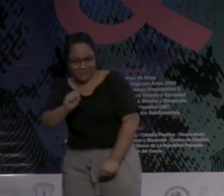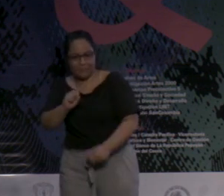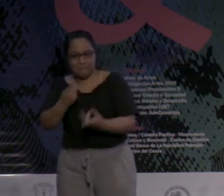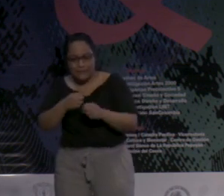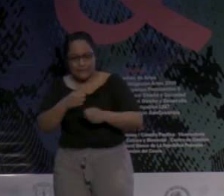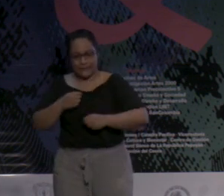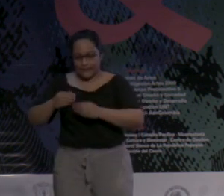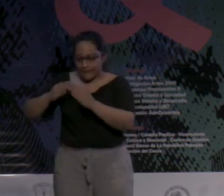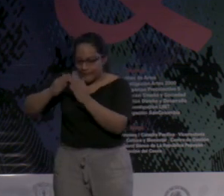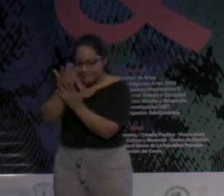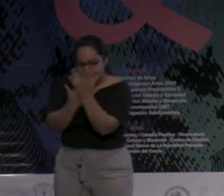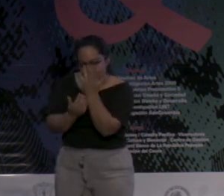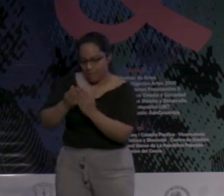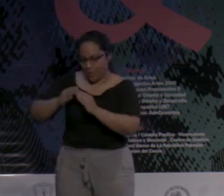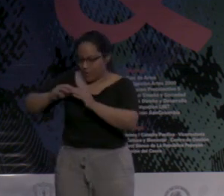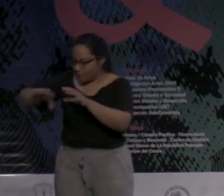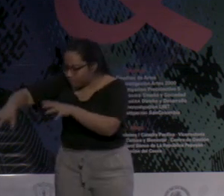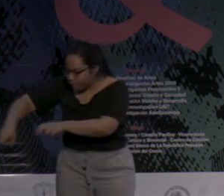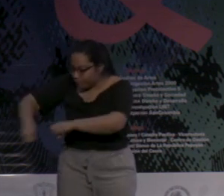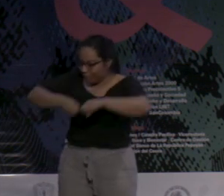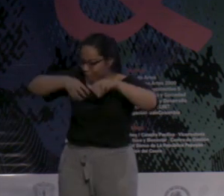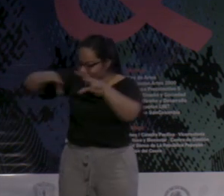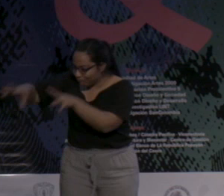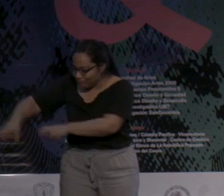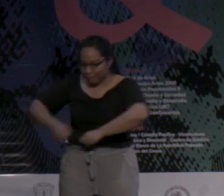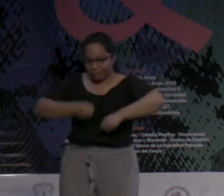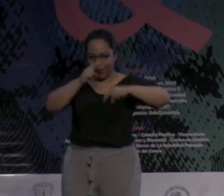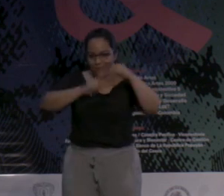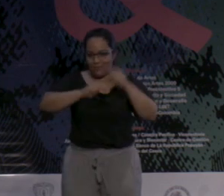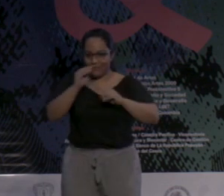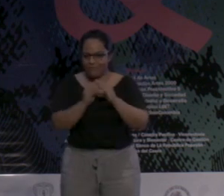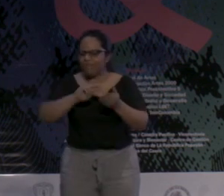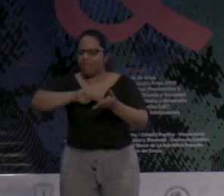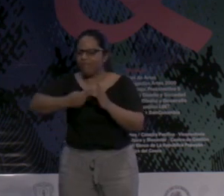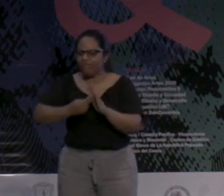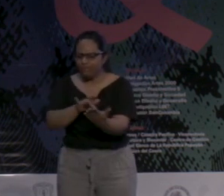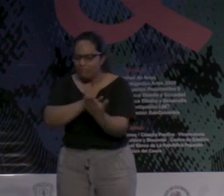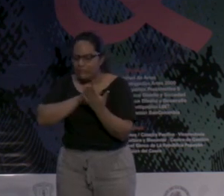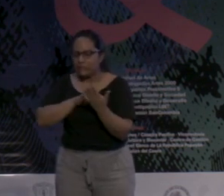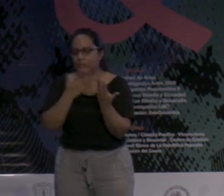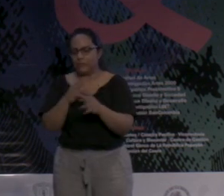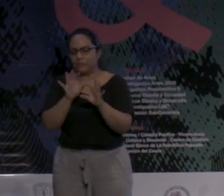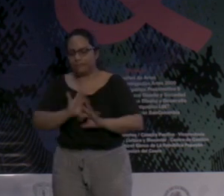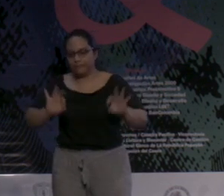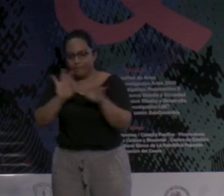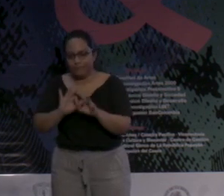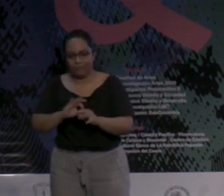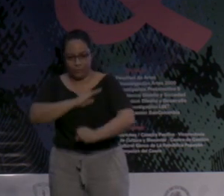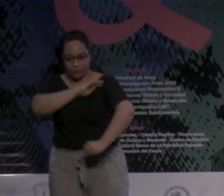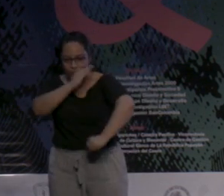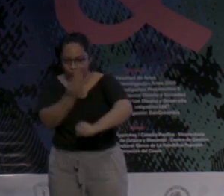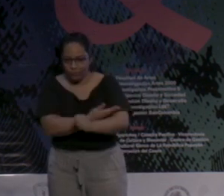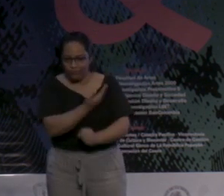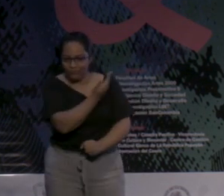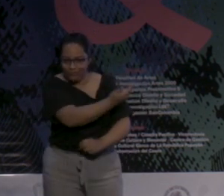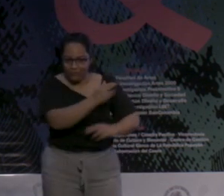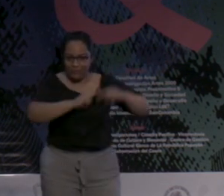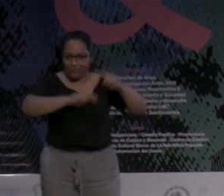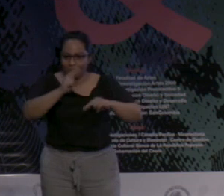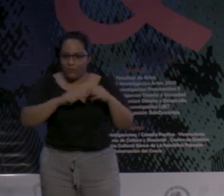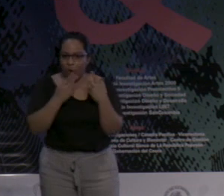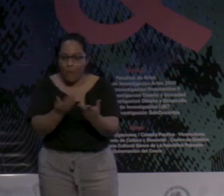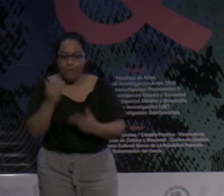Y lo principal de esto debía ser la casa de Fanny. Este es el testimonio de la casa de Fanny, que nos muestra a una madre, cabeza de familia,